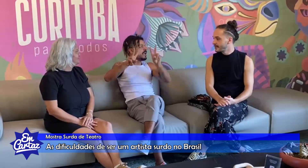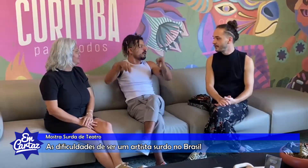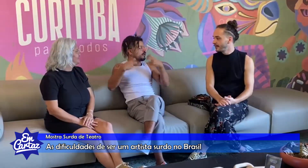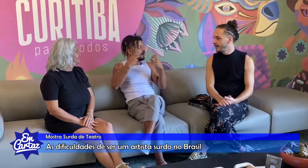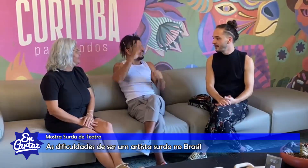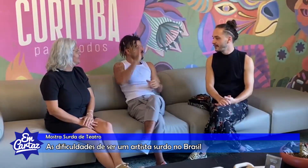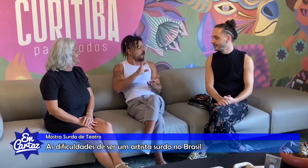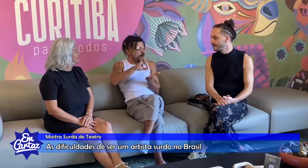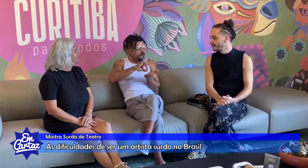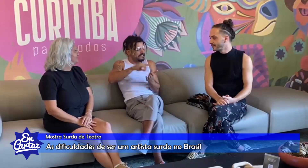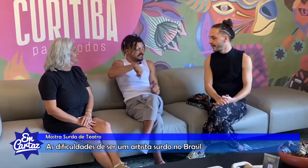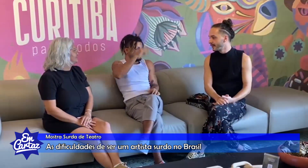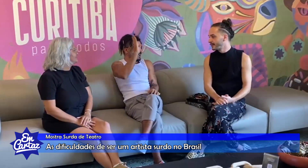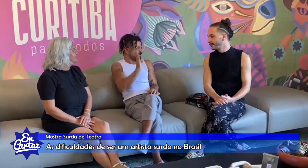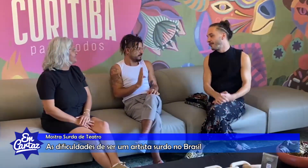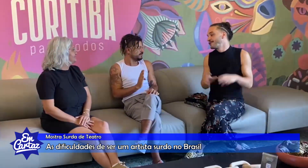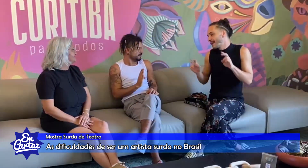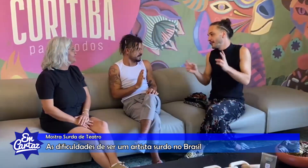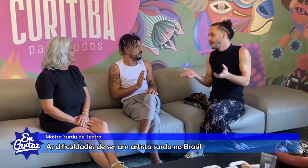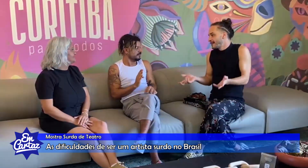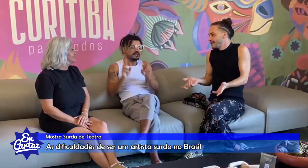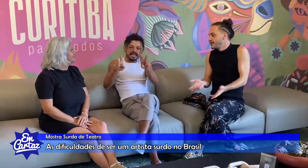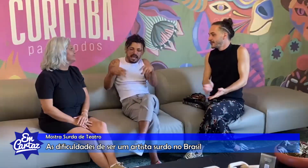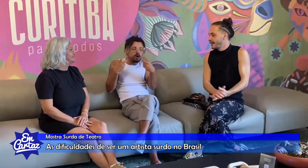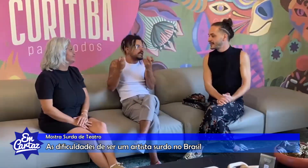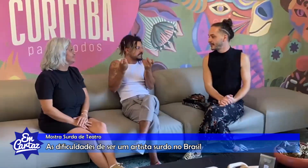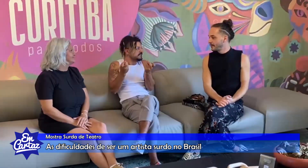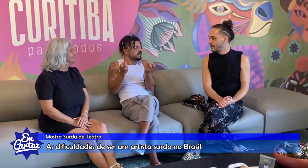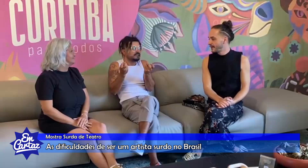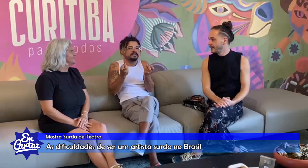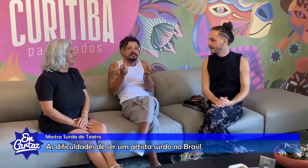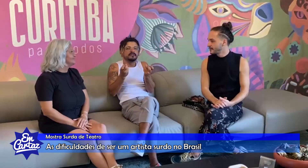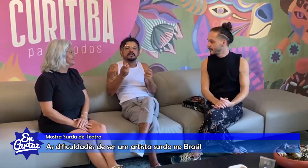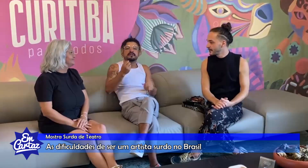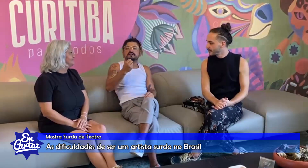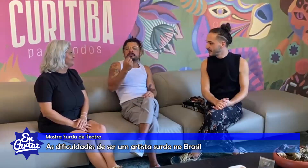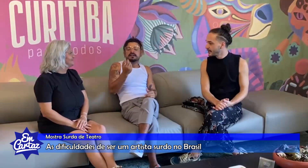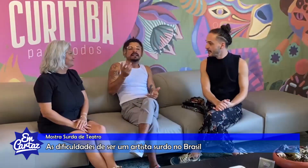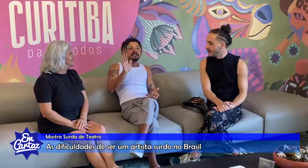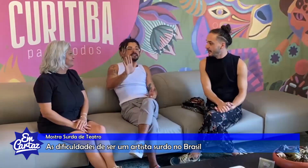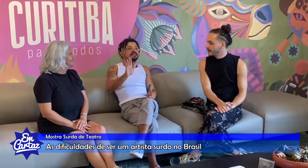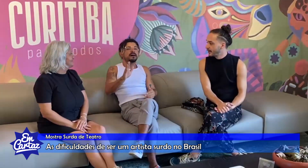a segunda língua oficial do Brasil, né, sendo a primeira língua das pessoas surdas. Então,